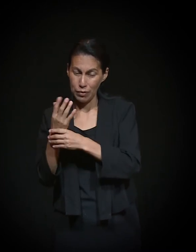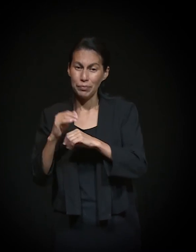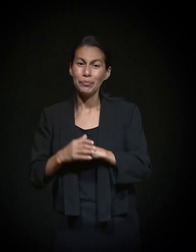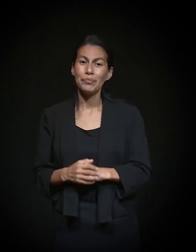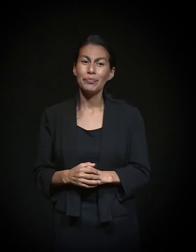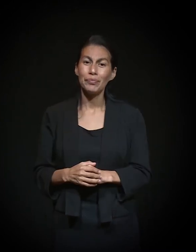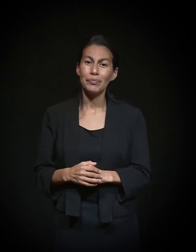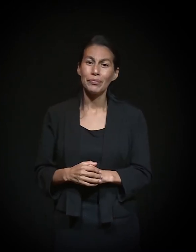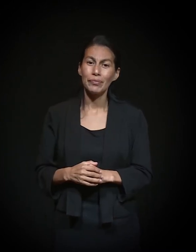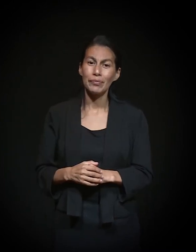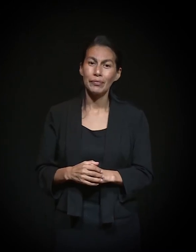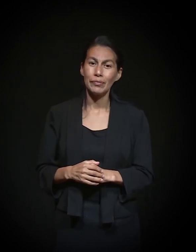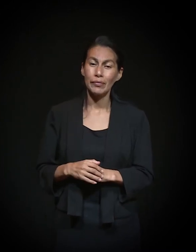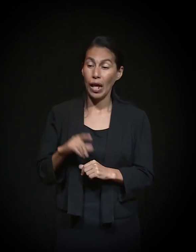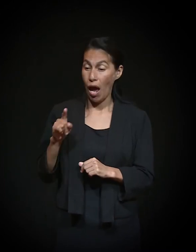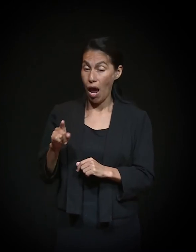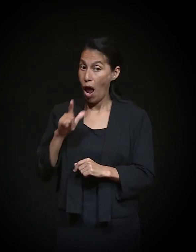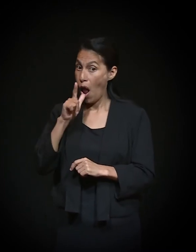casa.